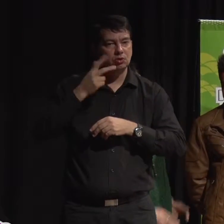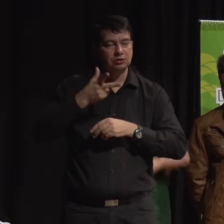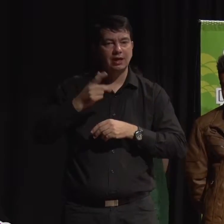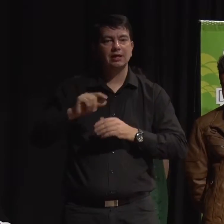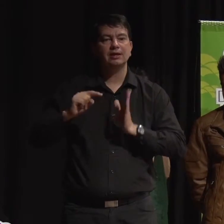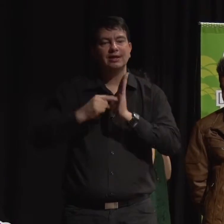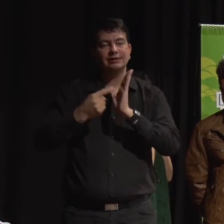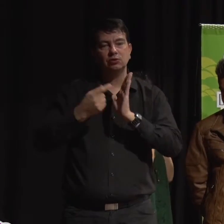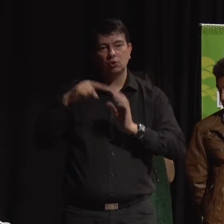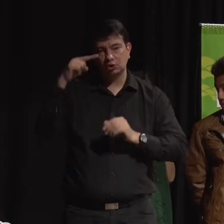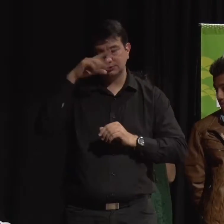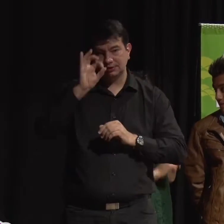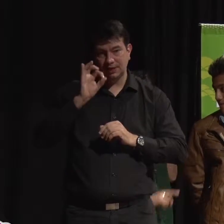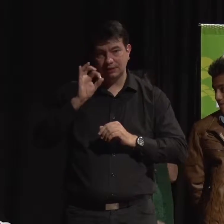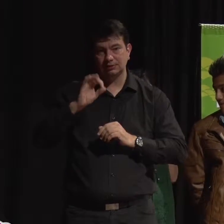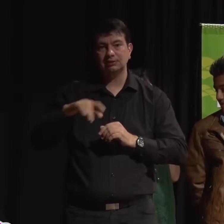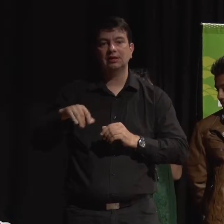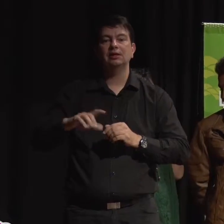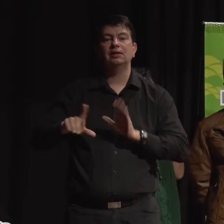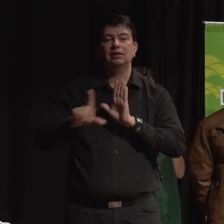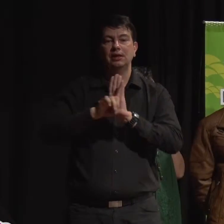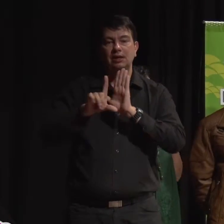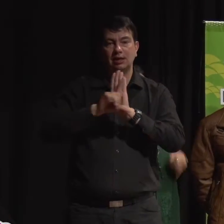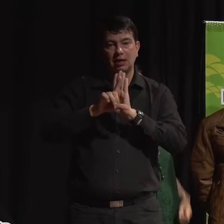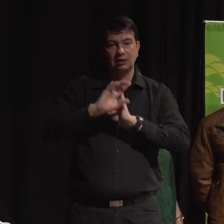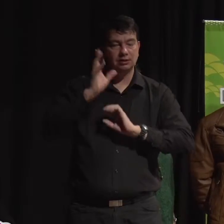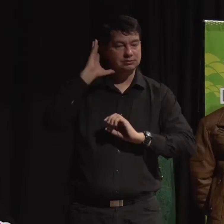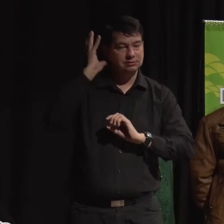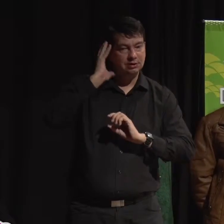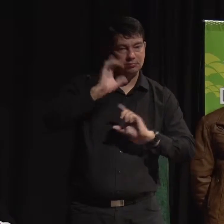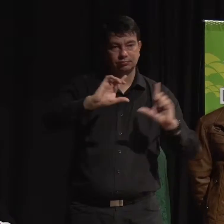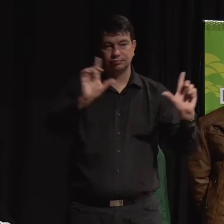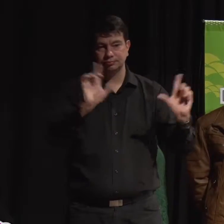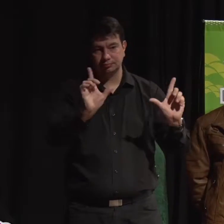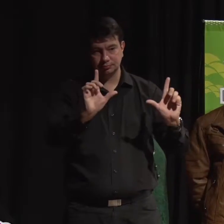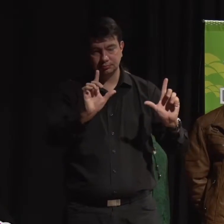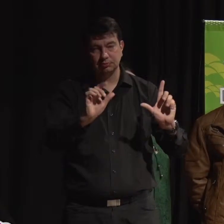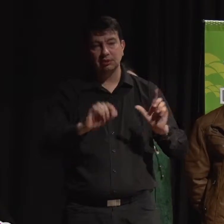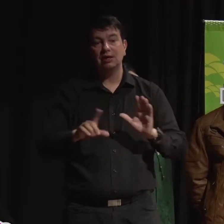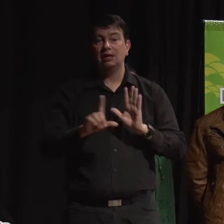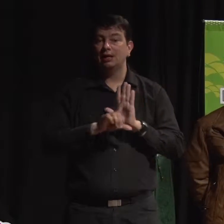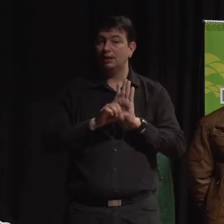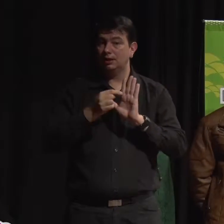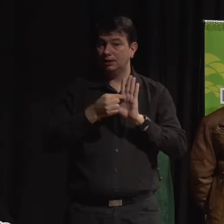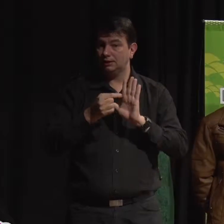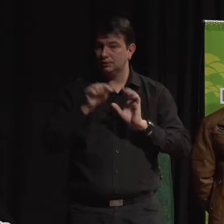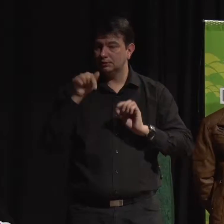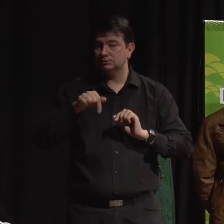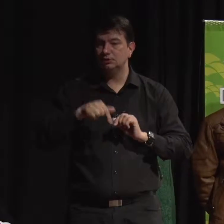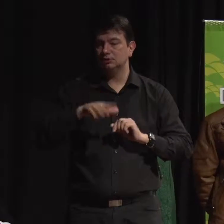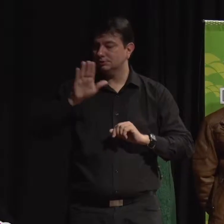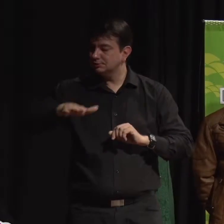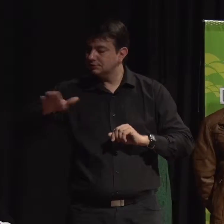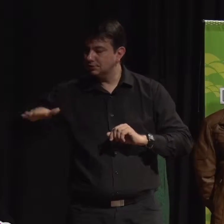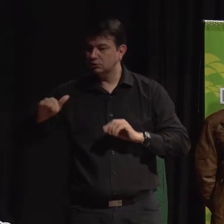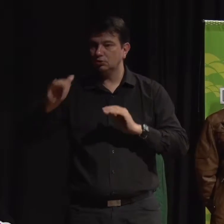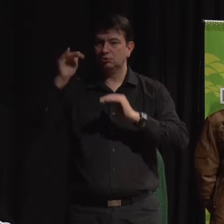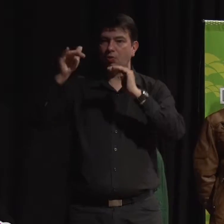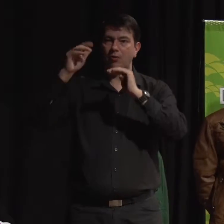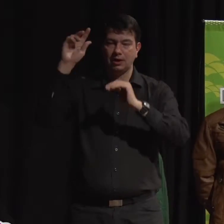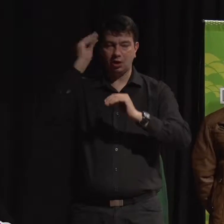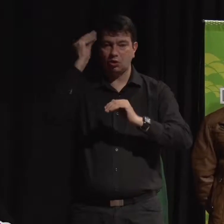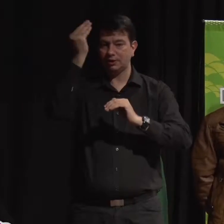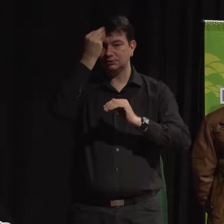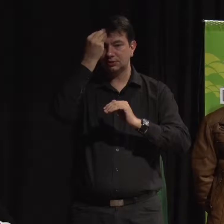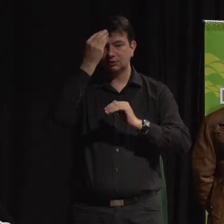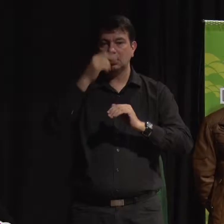70 de la ley de servicios de comunicación audiovisual donde dice que todo niño o niño adolescente tiene derecho a que